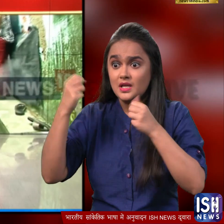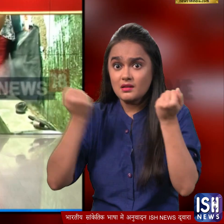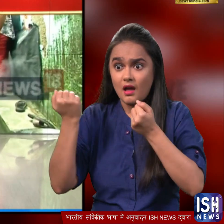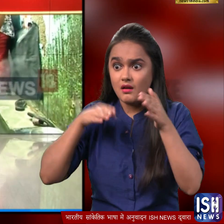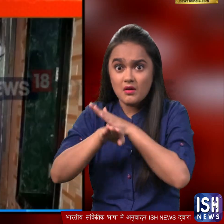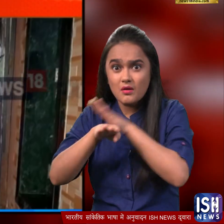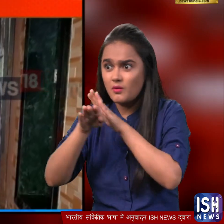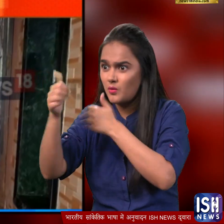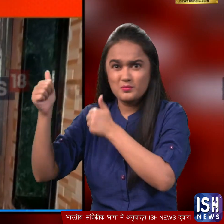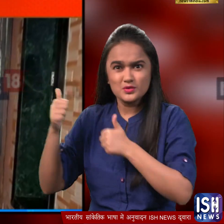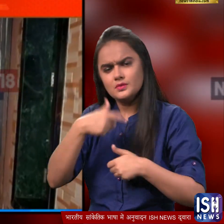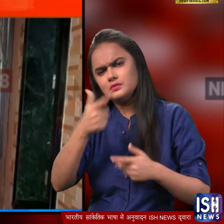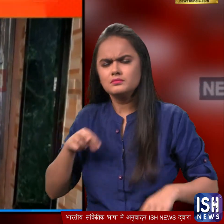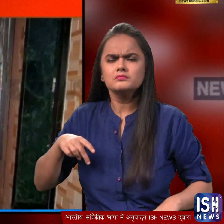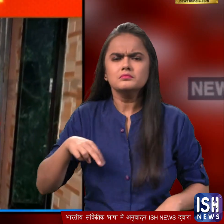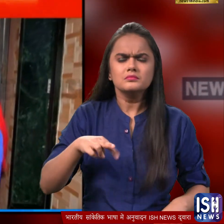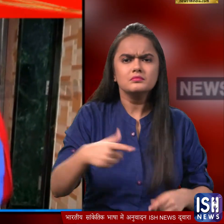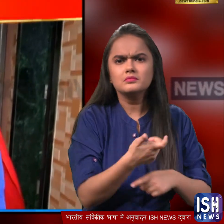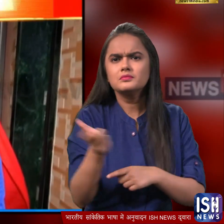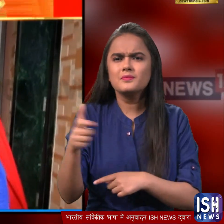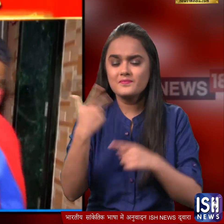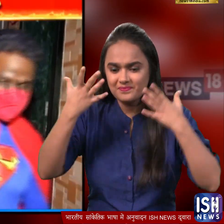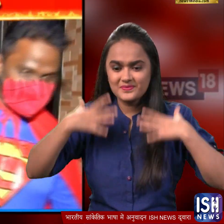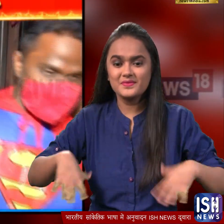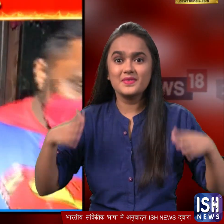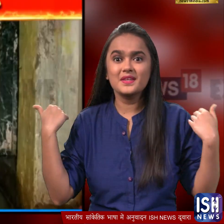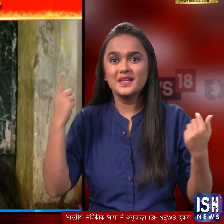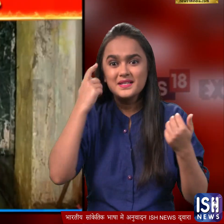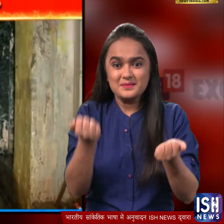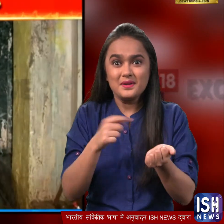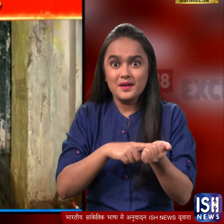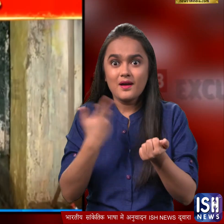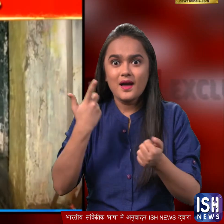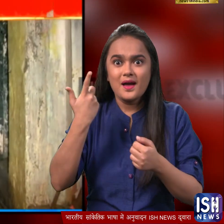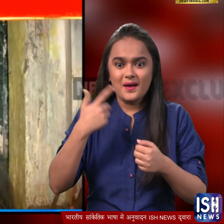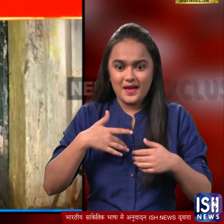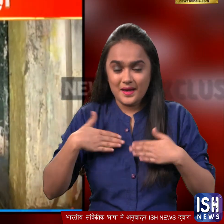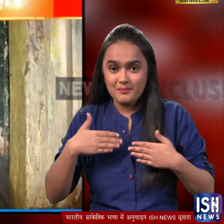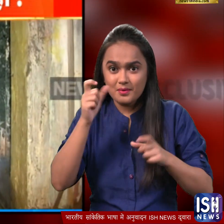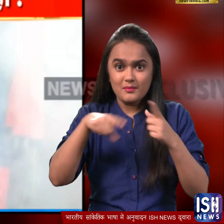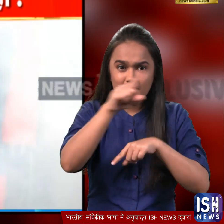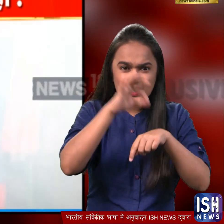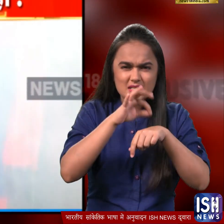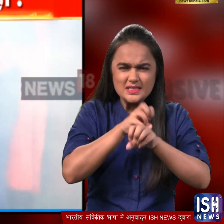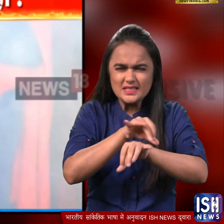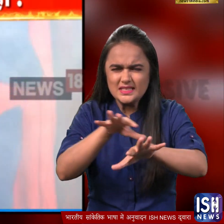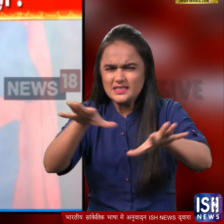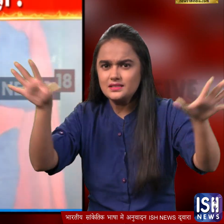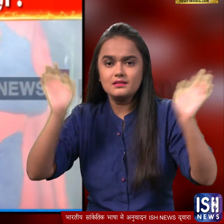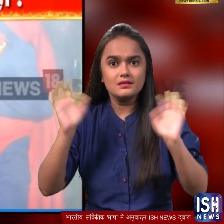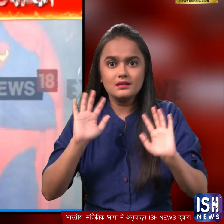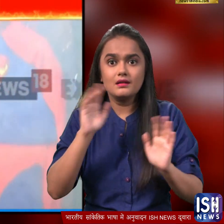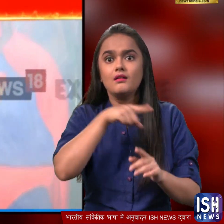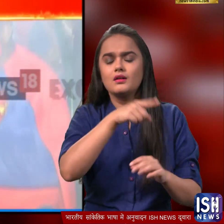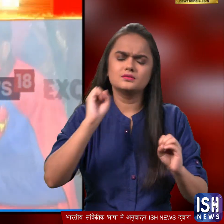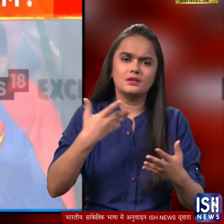पाती, और इसलिए वो सुपरमैन की तरह दिखने वाले कपड़ों में धारावी की गलियों में मच्छरों को पनपने से रोकने के लिए